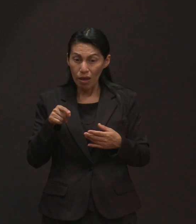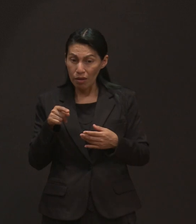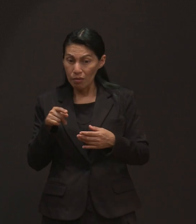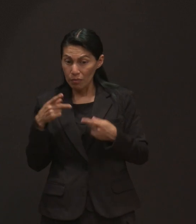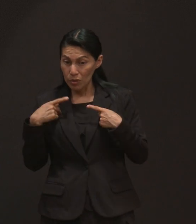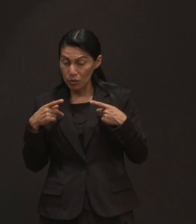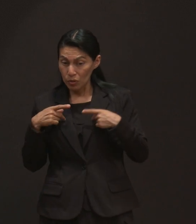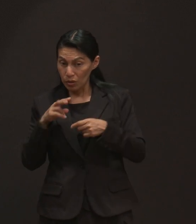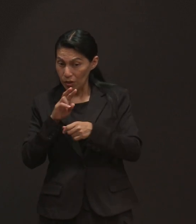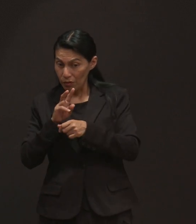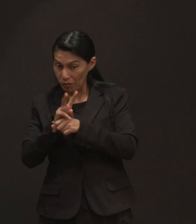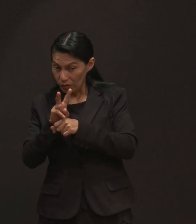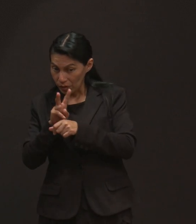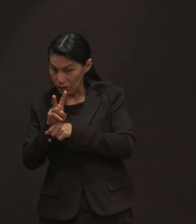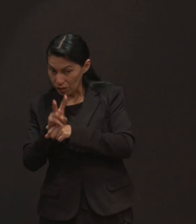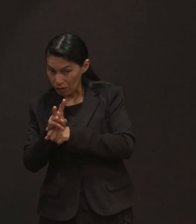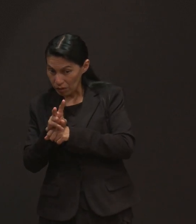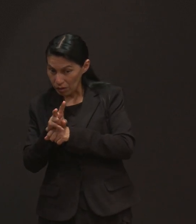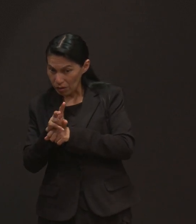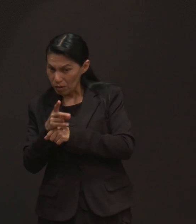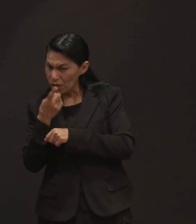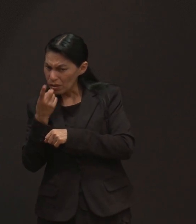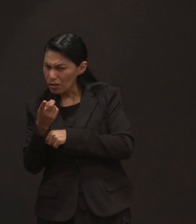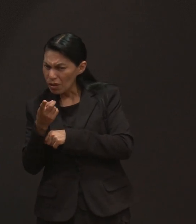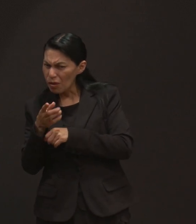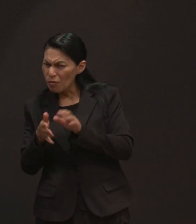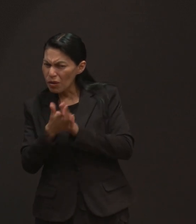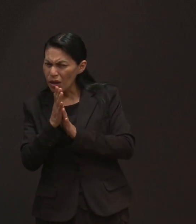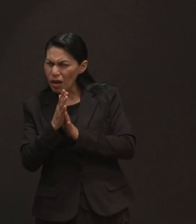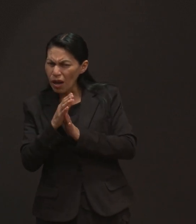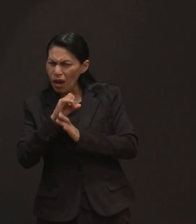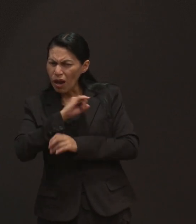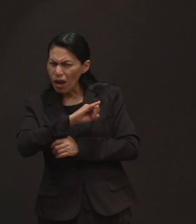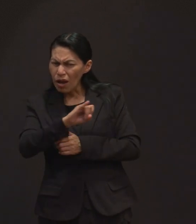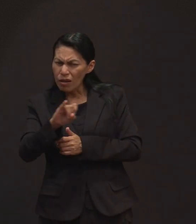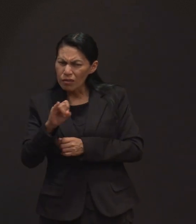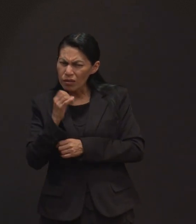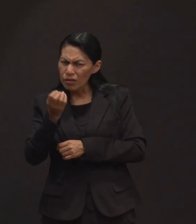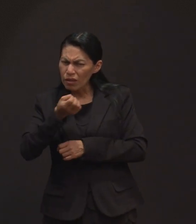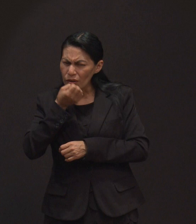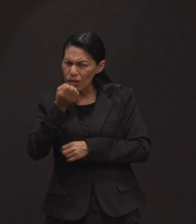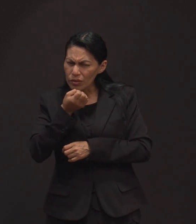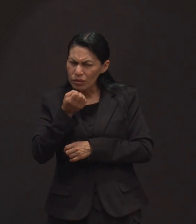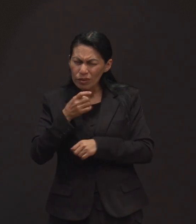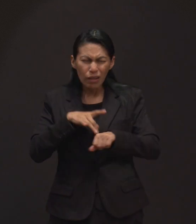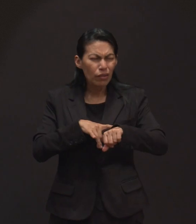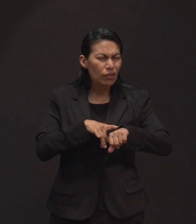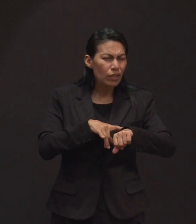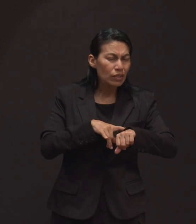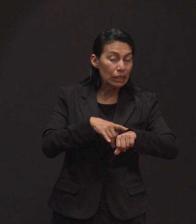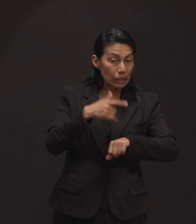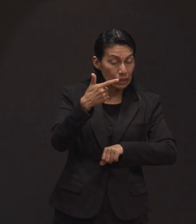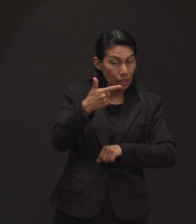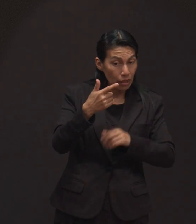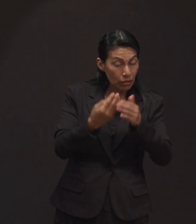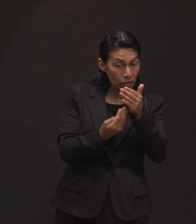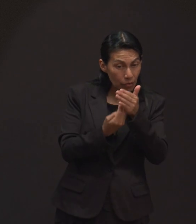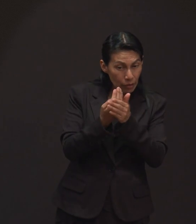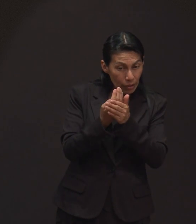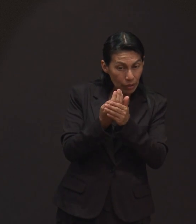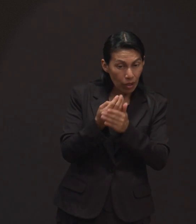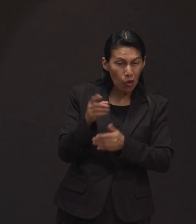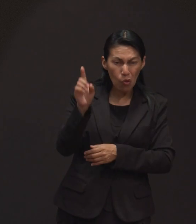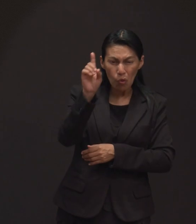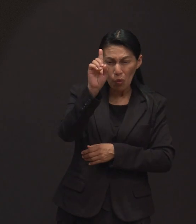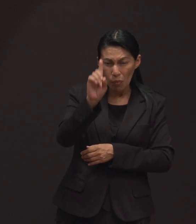al vigilante que van para el Jardín de la Oración. ¿A qué horas dices? A las 7 de la mañana.